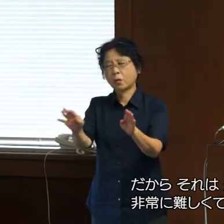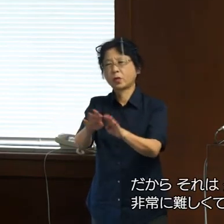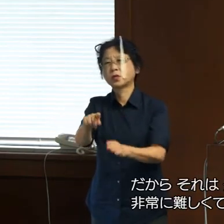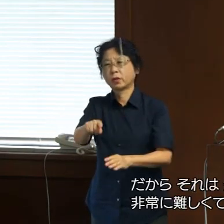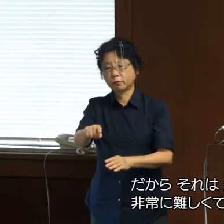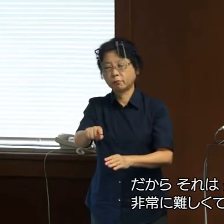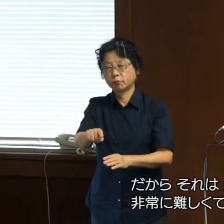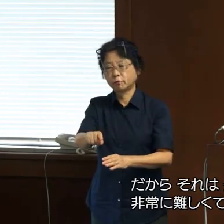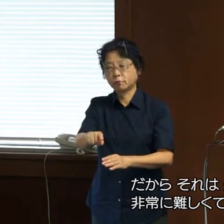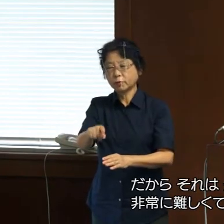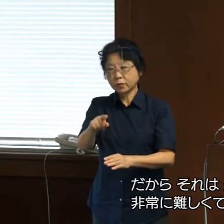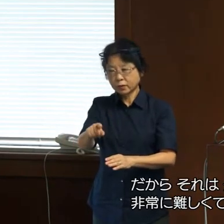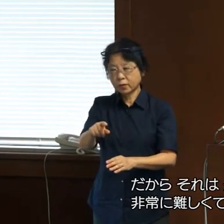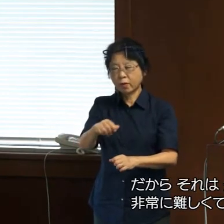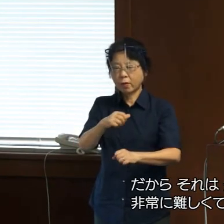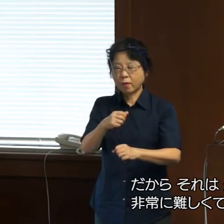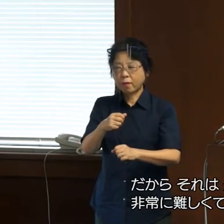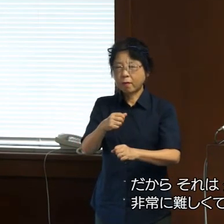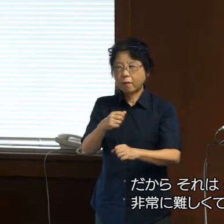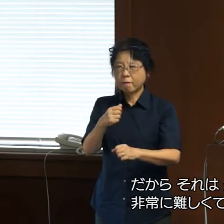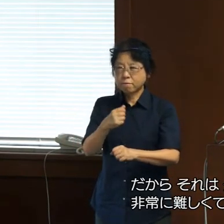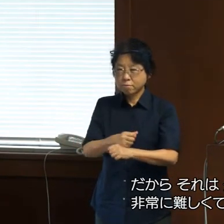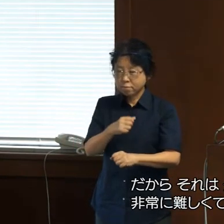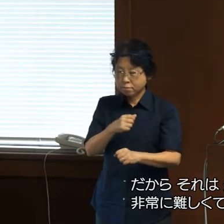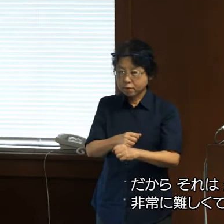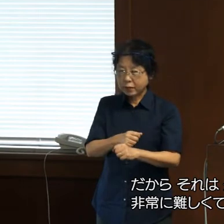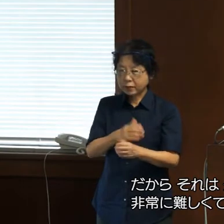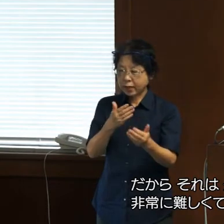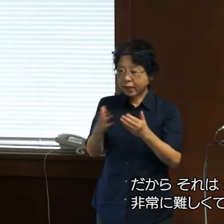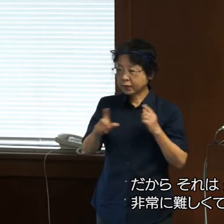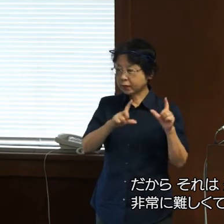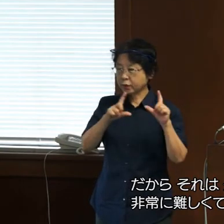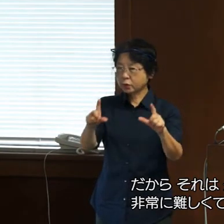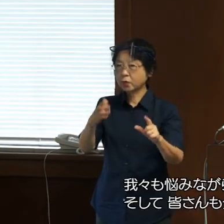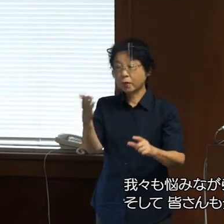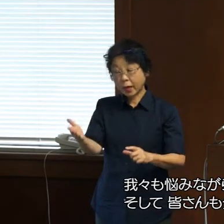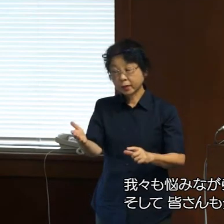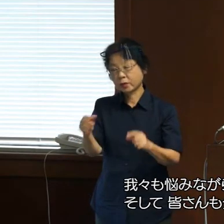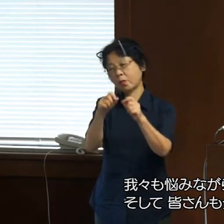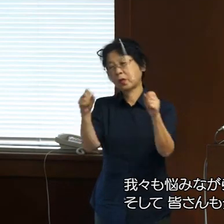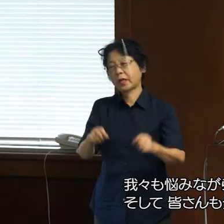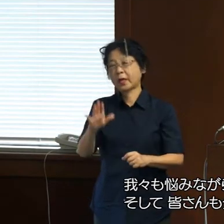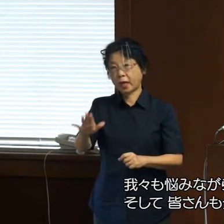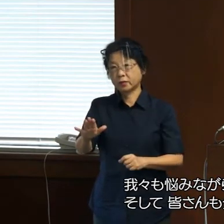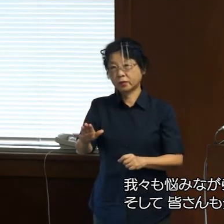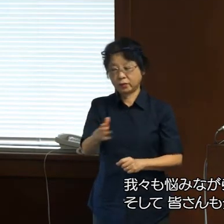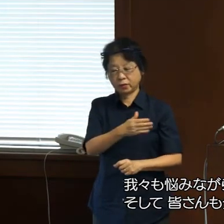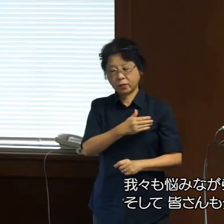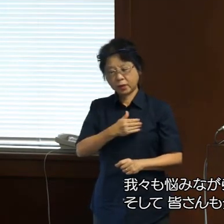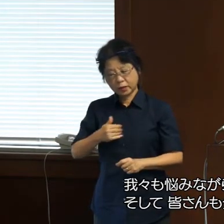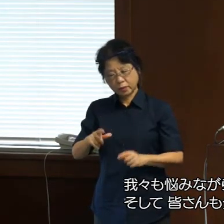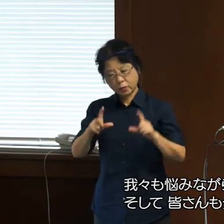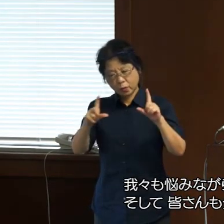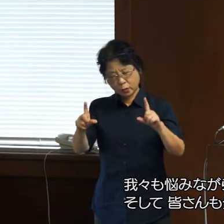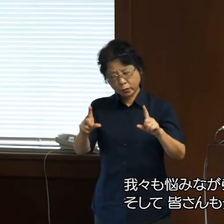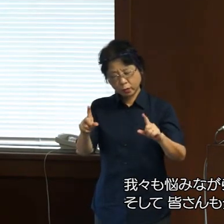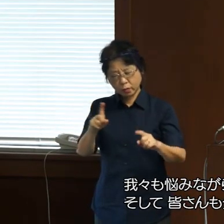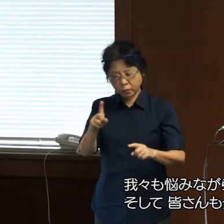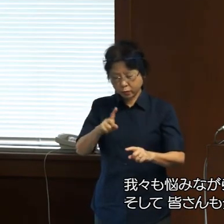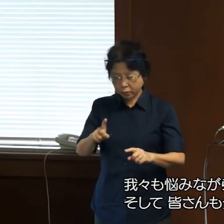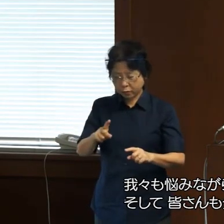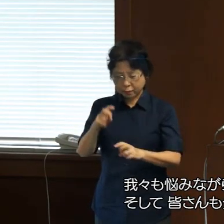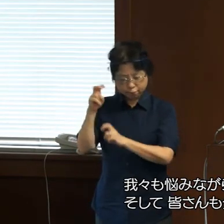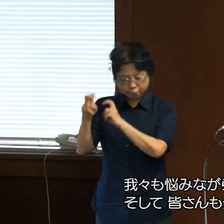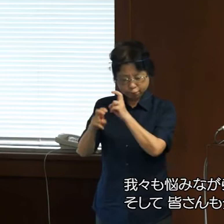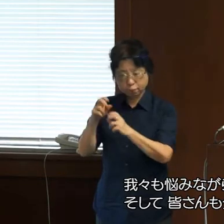います。だから それはね、この公表の仕方って非常に難しくって、我々も悩みながらやっています。そして皆